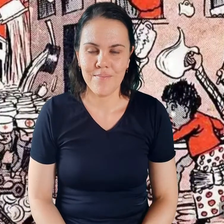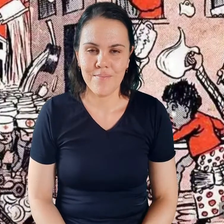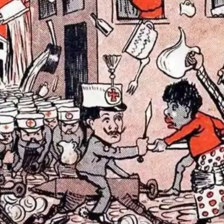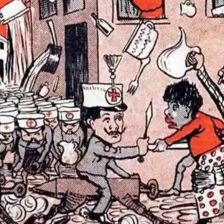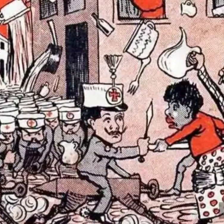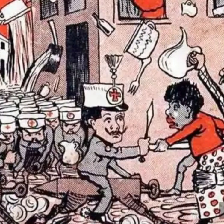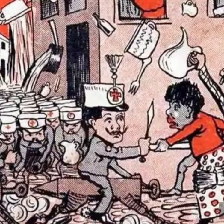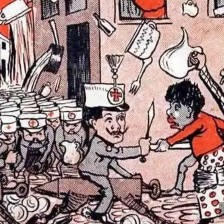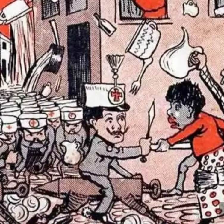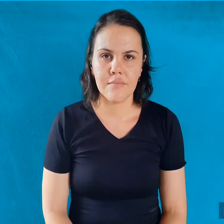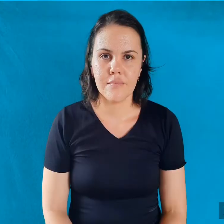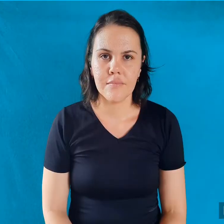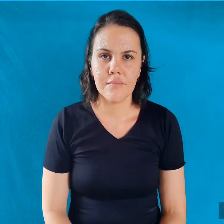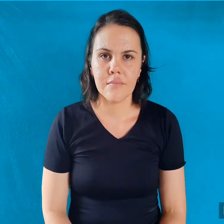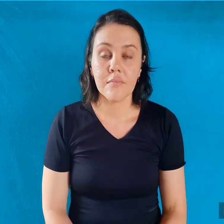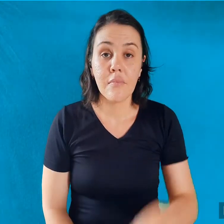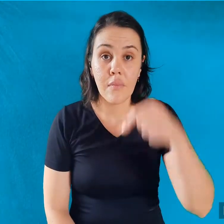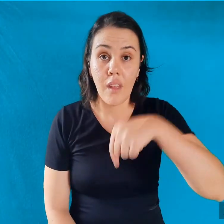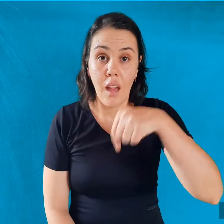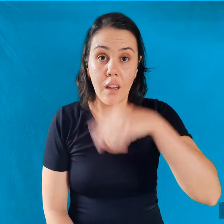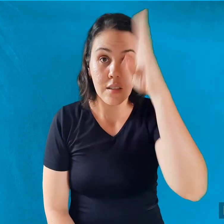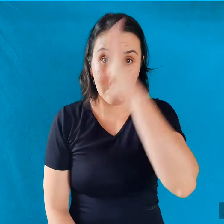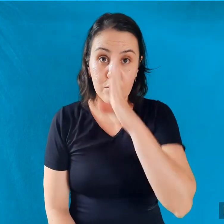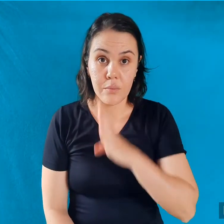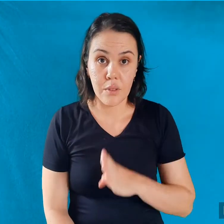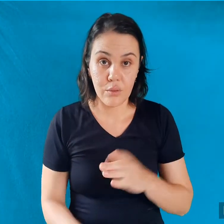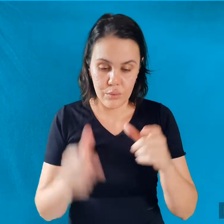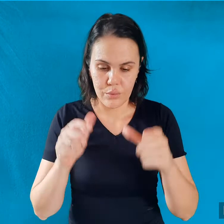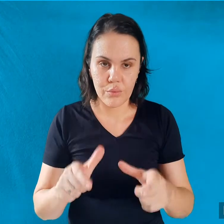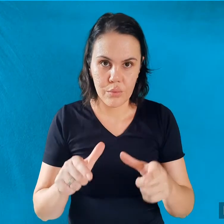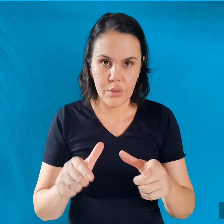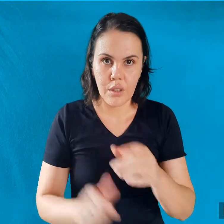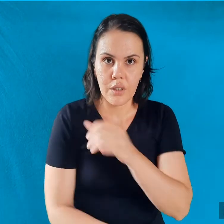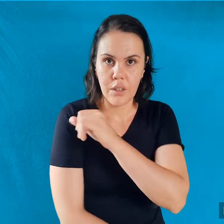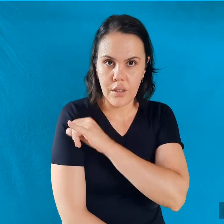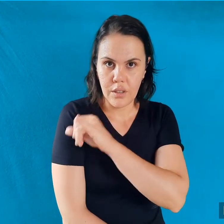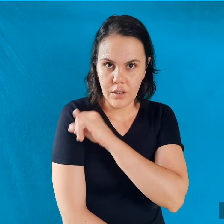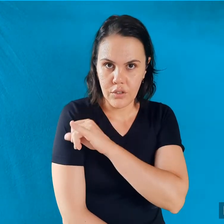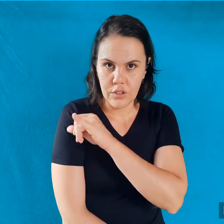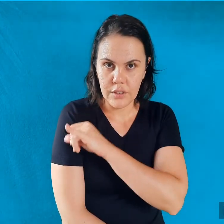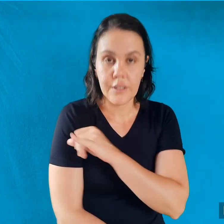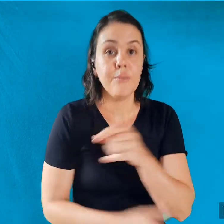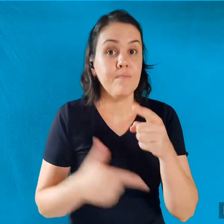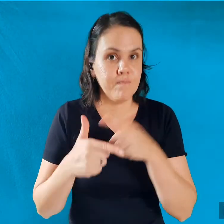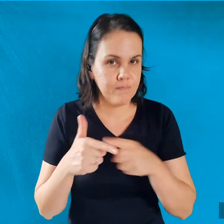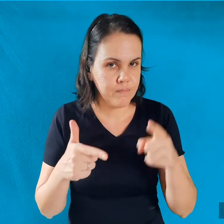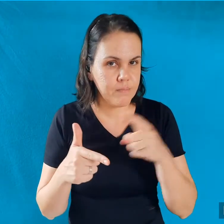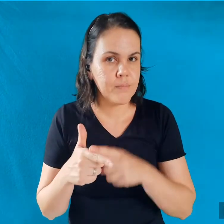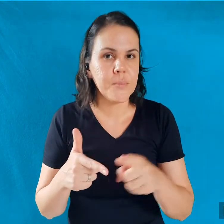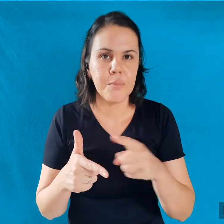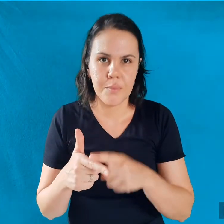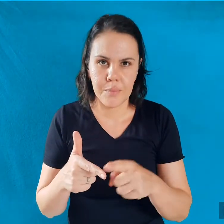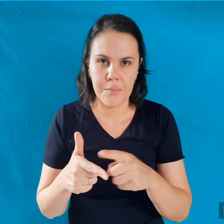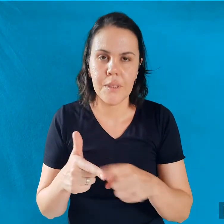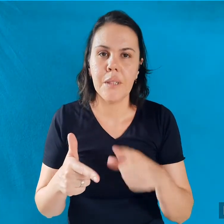Aqui no Brasil, no Rio de Janeiro, haviam muitos problemas. Lá no passado,